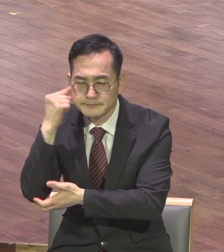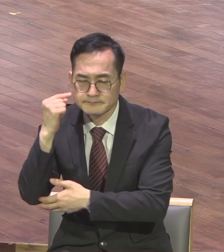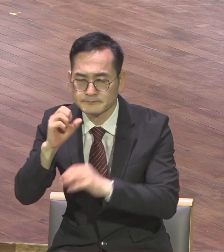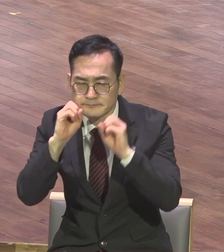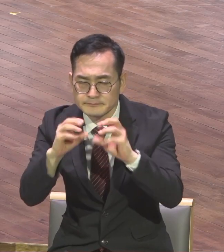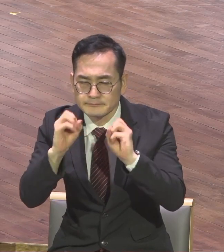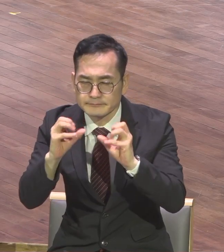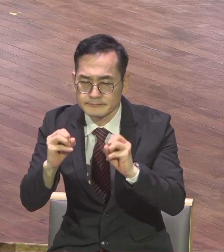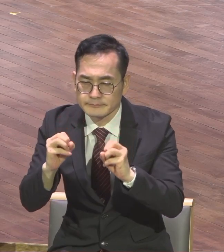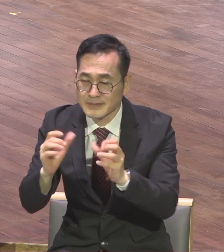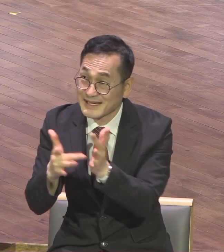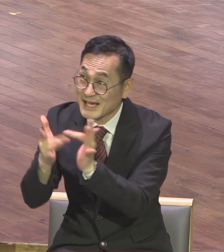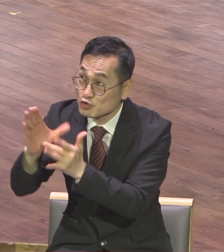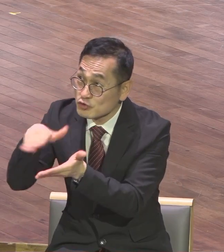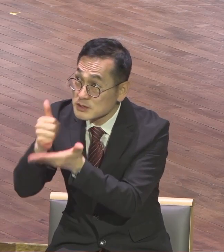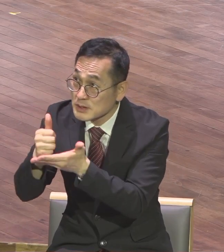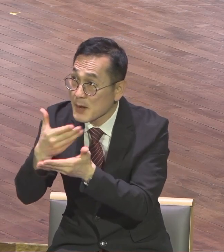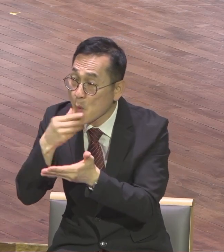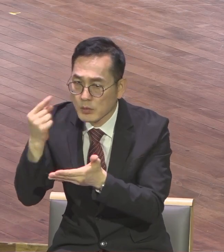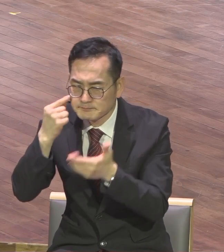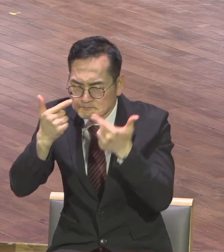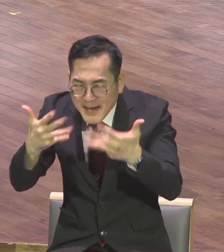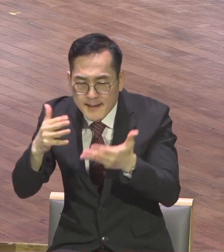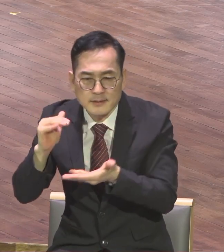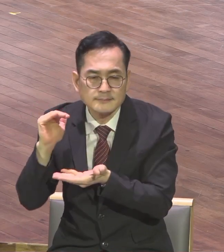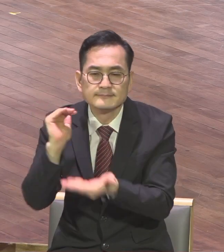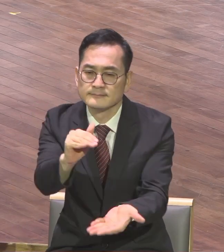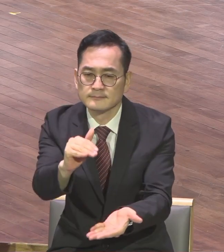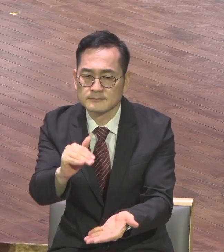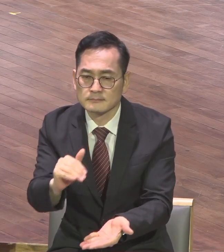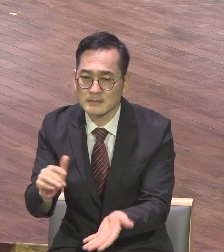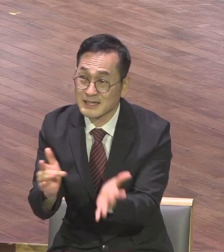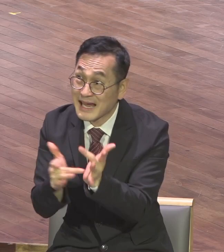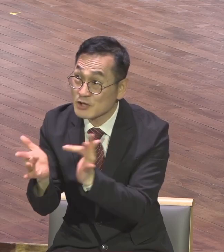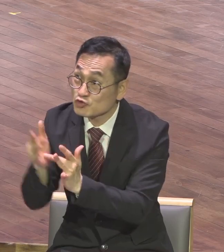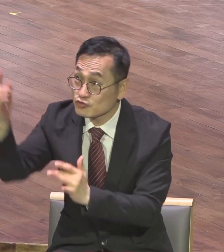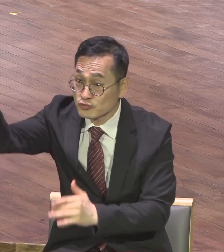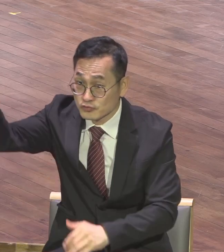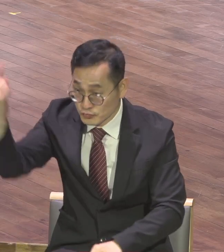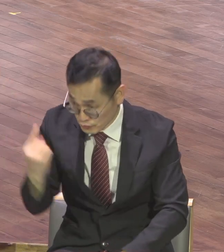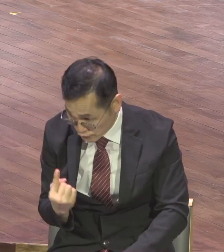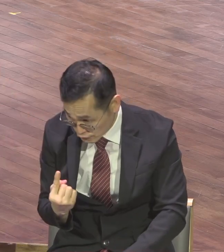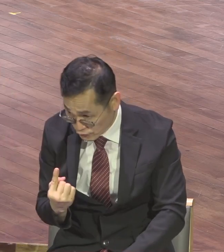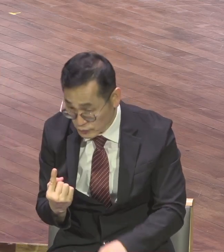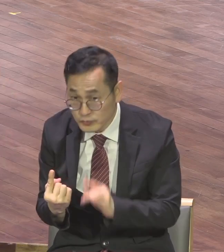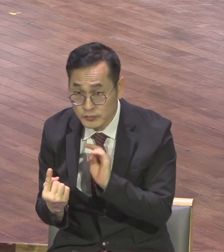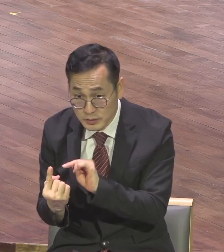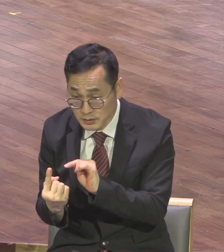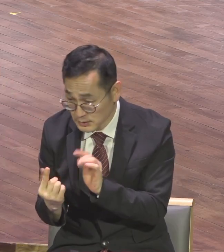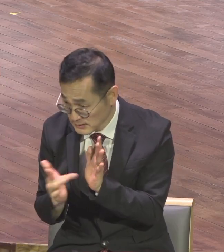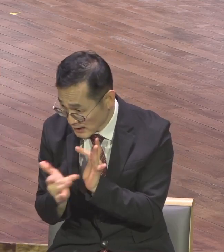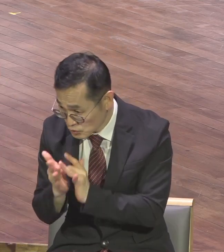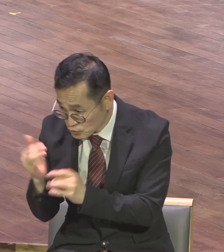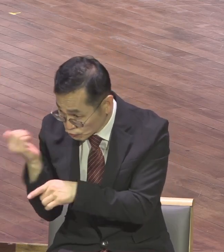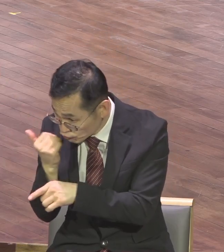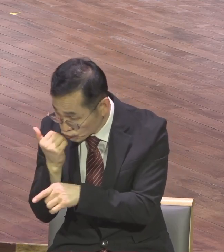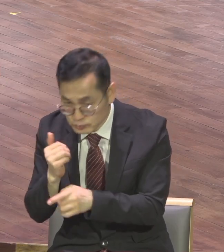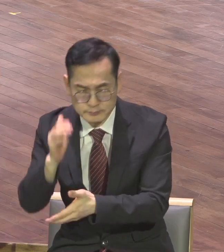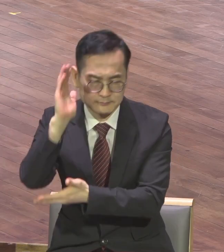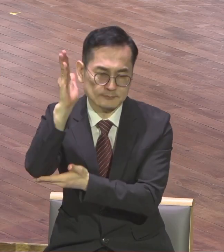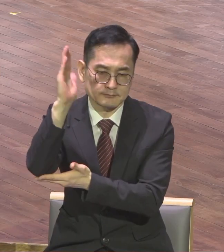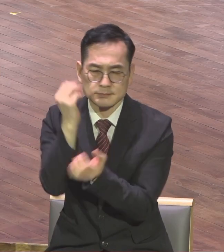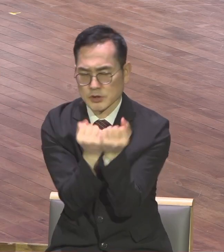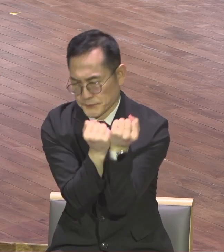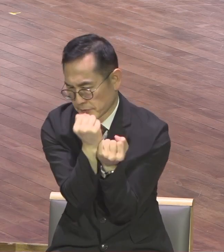했다는 것입니다. 복음 메시지, 인류를 구원하러 오실 이 그리스도가 누군가를 정확하게 설명했다는 것입니다.